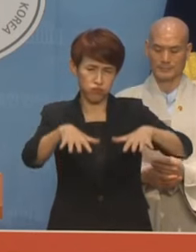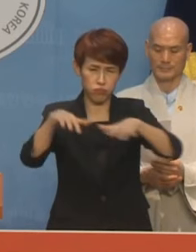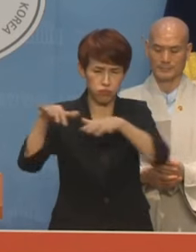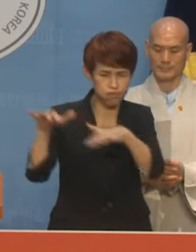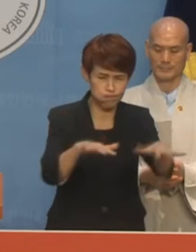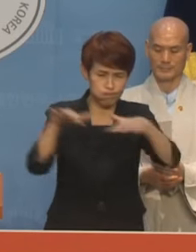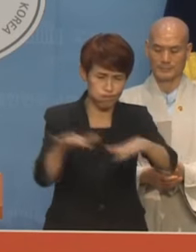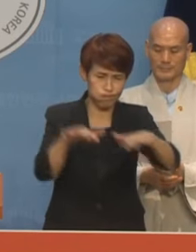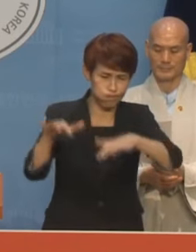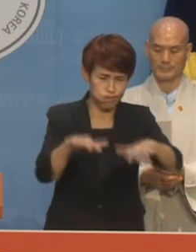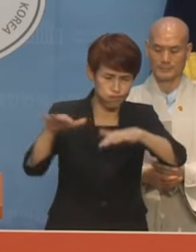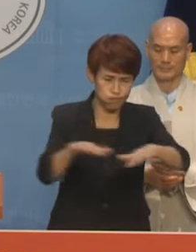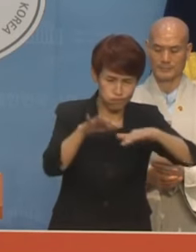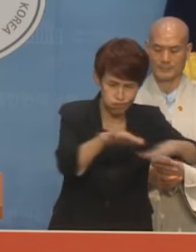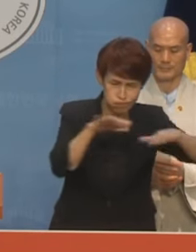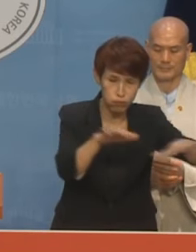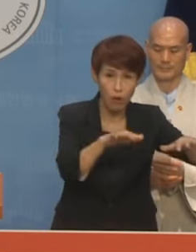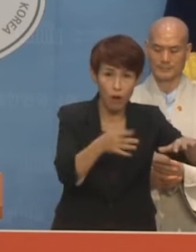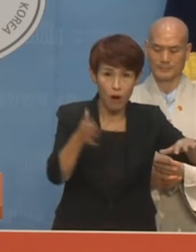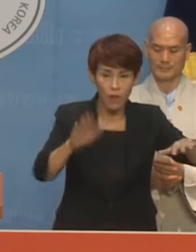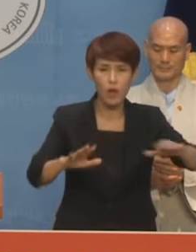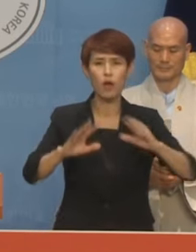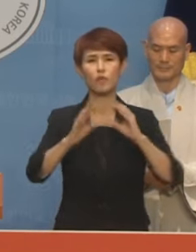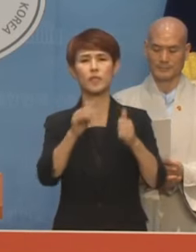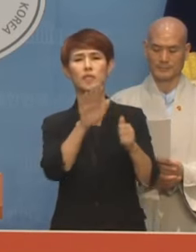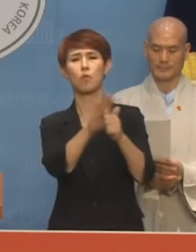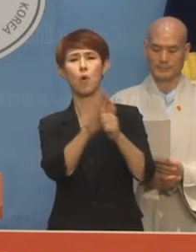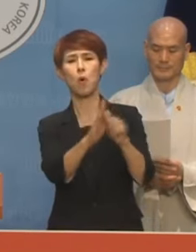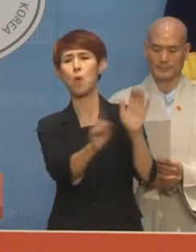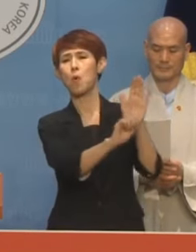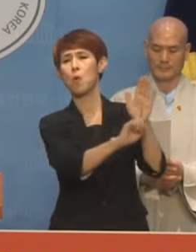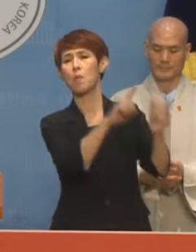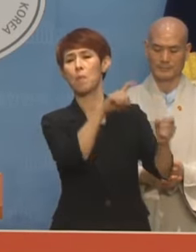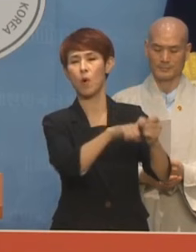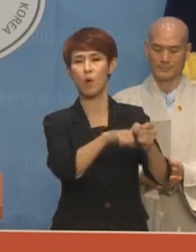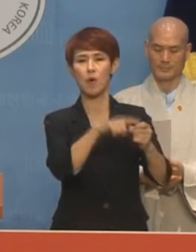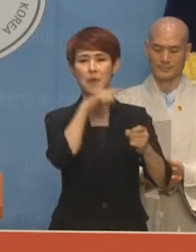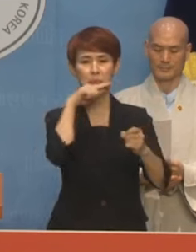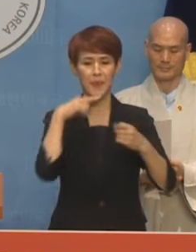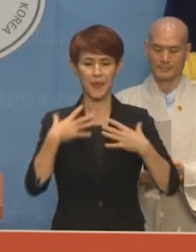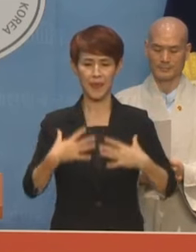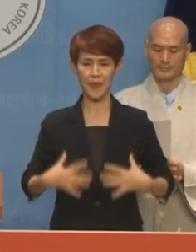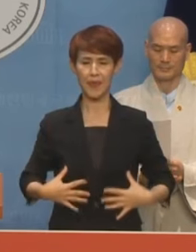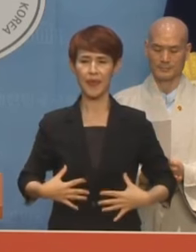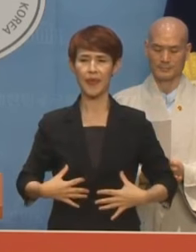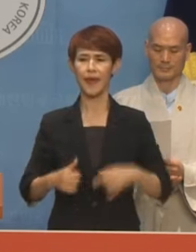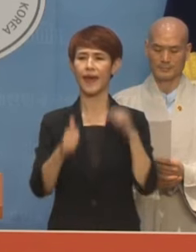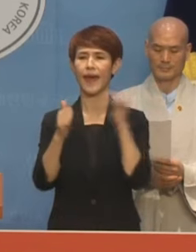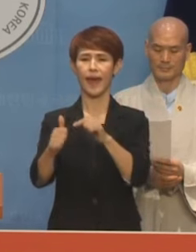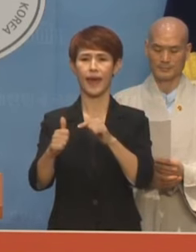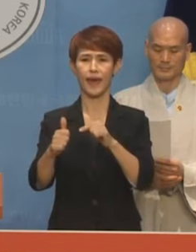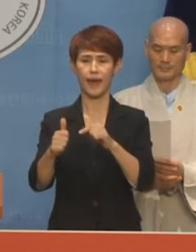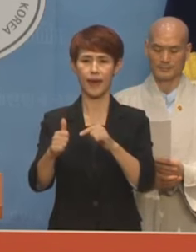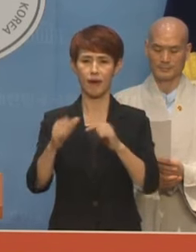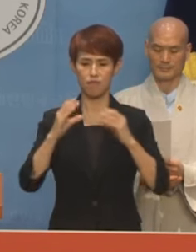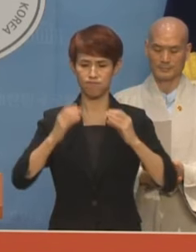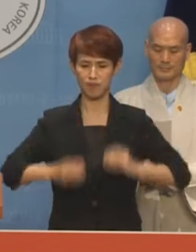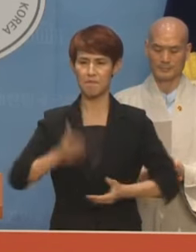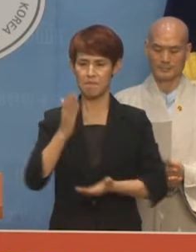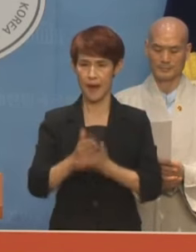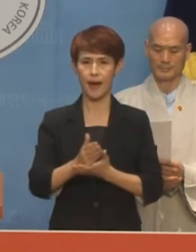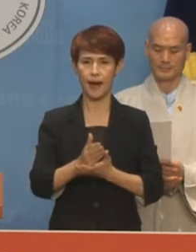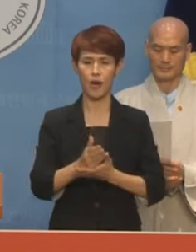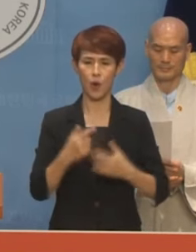빨랐음에도 불구하고 대민 지원을 홍보하기 위해 해병대 글자가 잘 보이도록 복장을